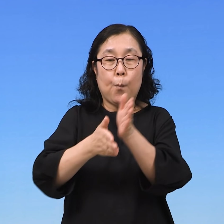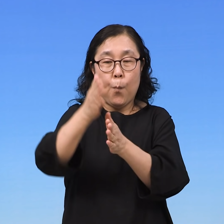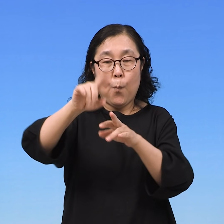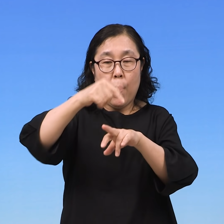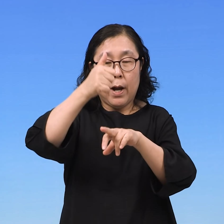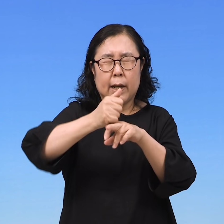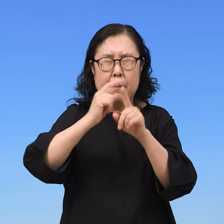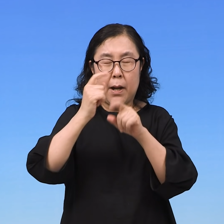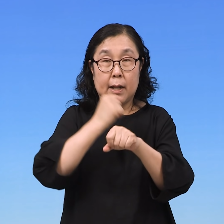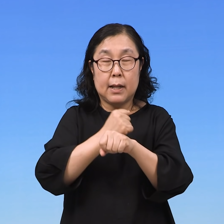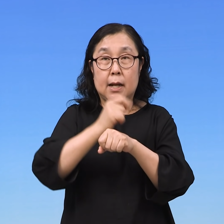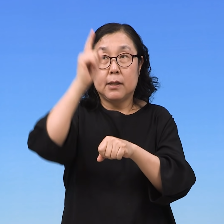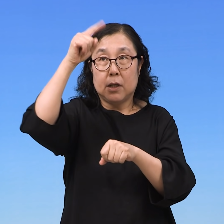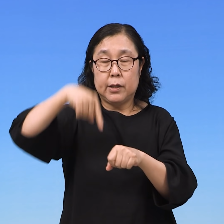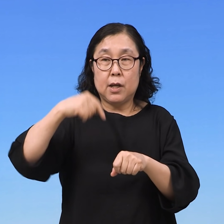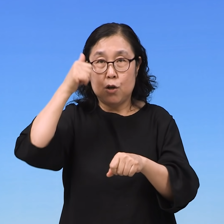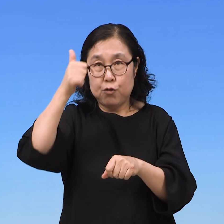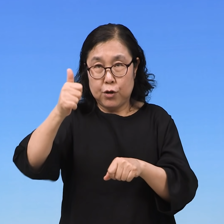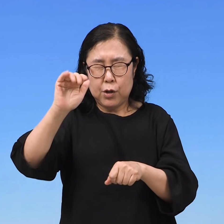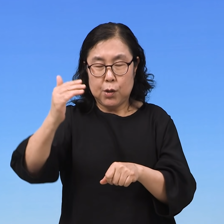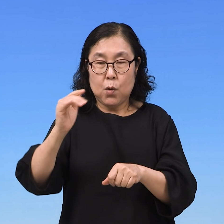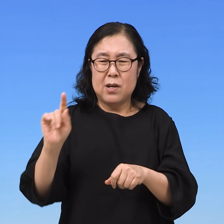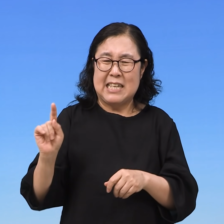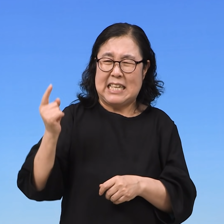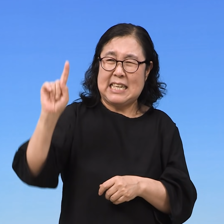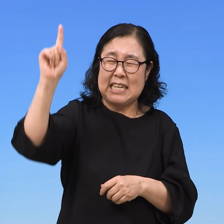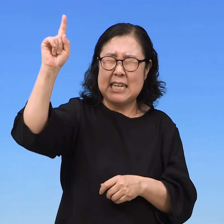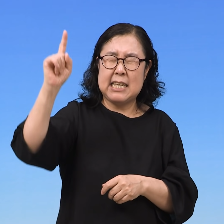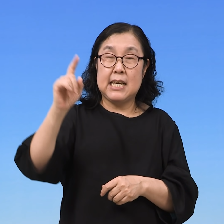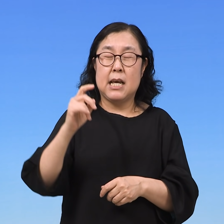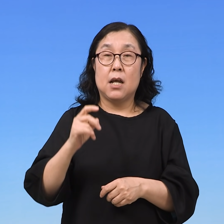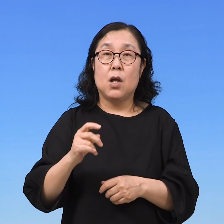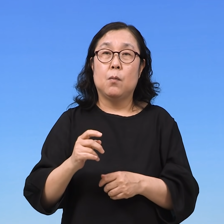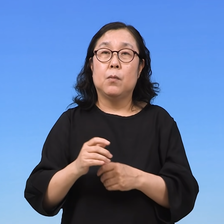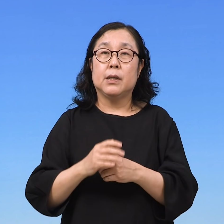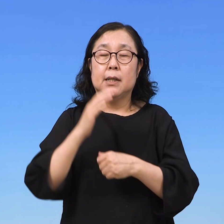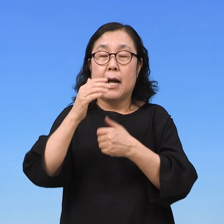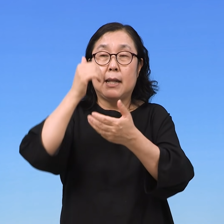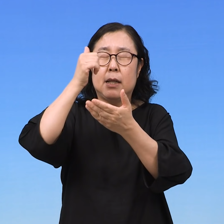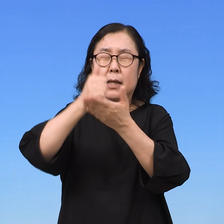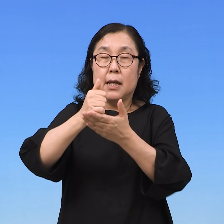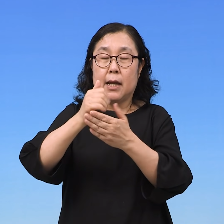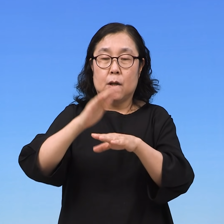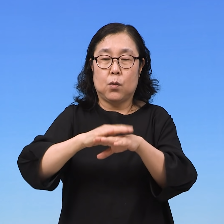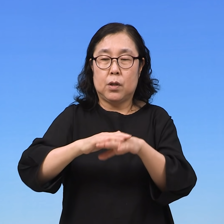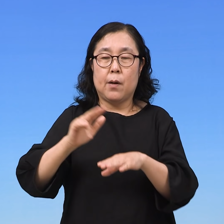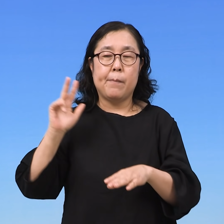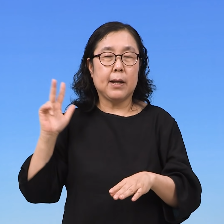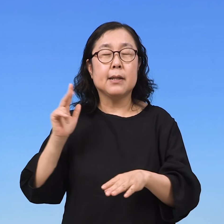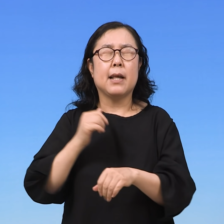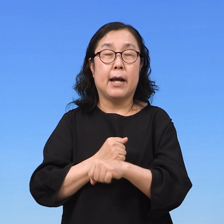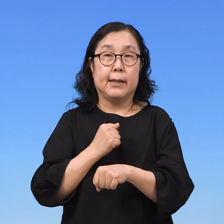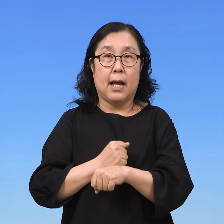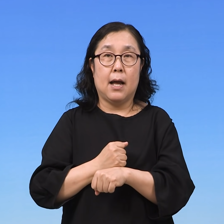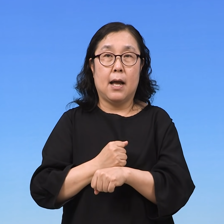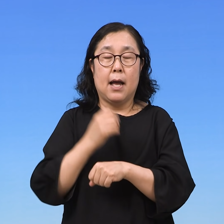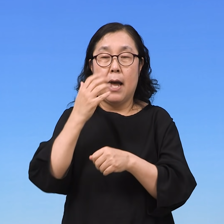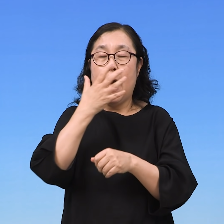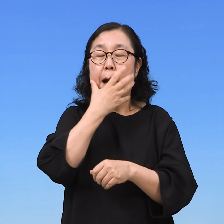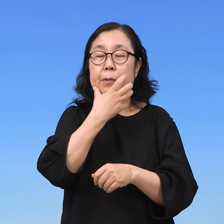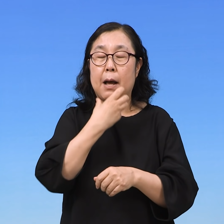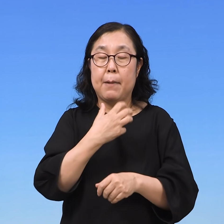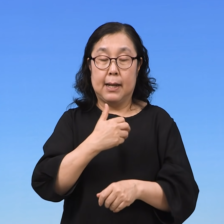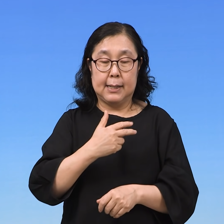이르되 천지의 주제시요 지극히 높으신 하나님 여호와께 내가 손을 들어 맹세하노니. 아브라함의